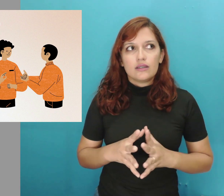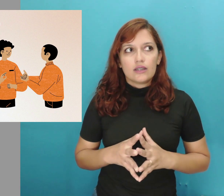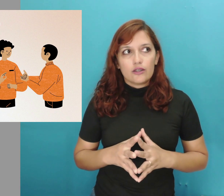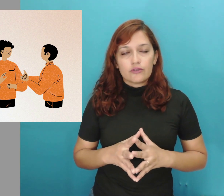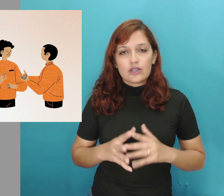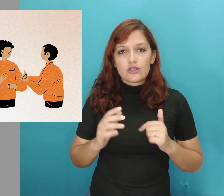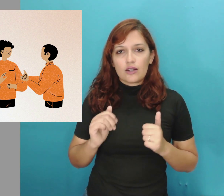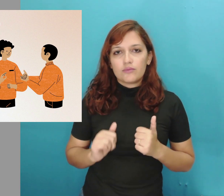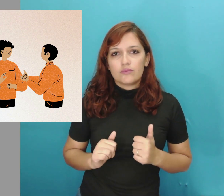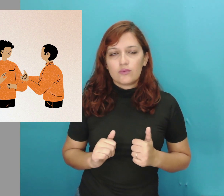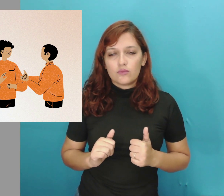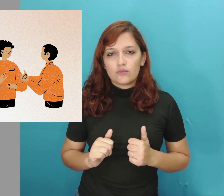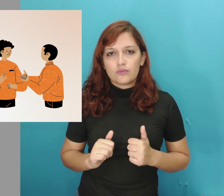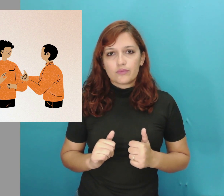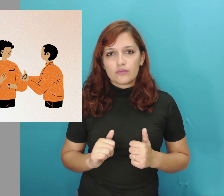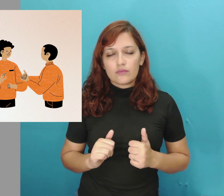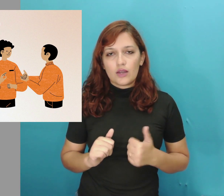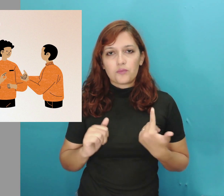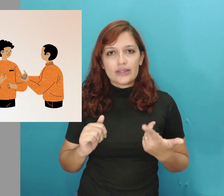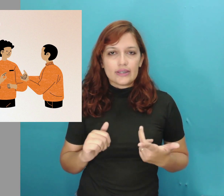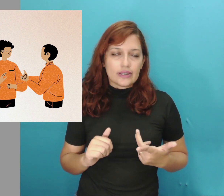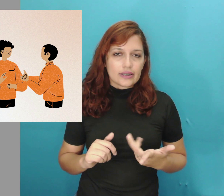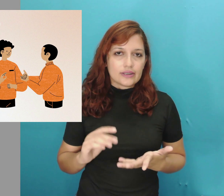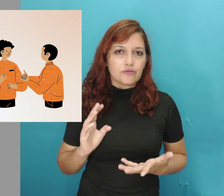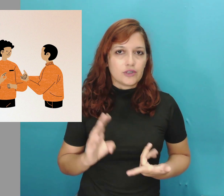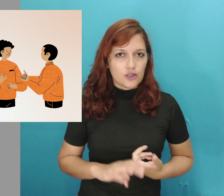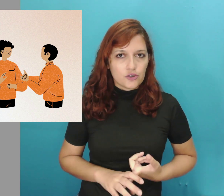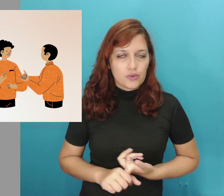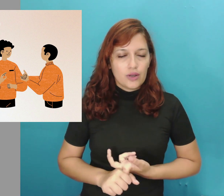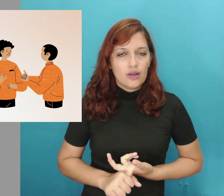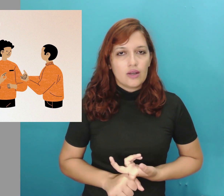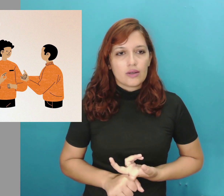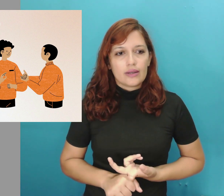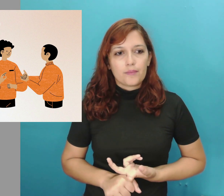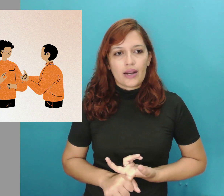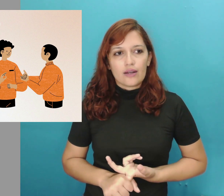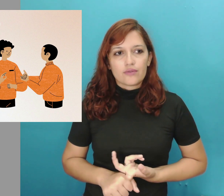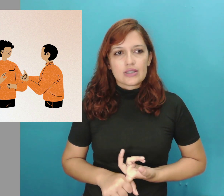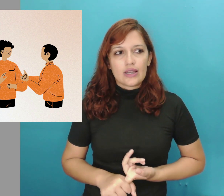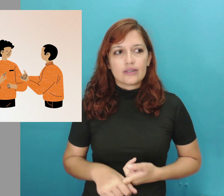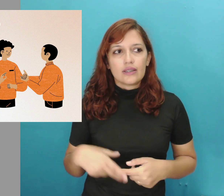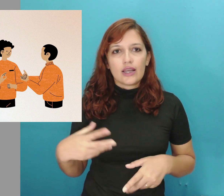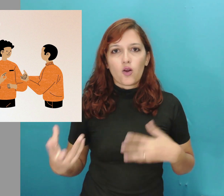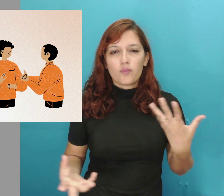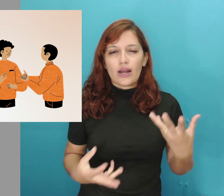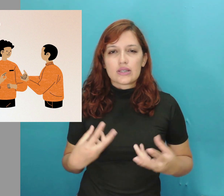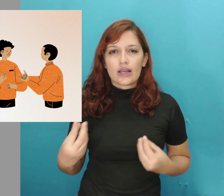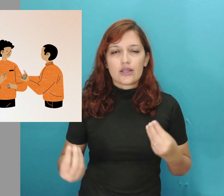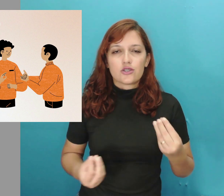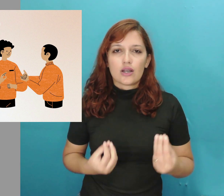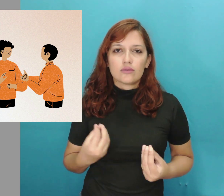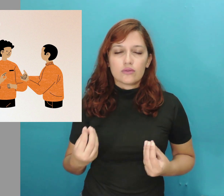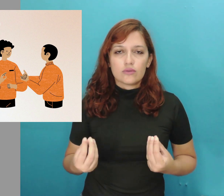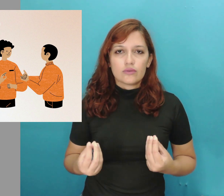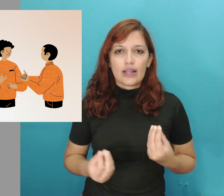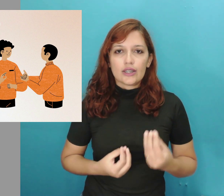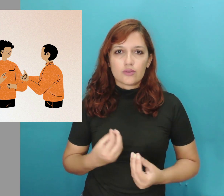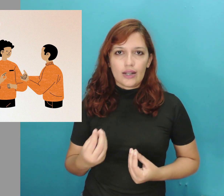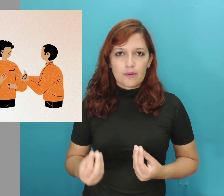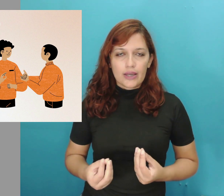Eu vou deixar uma dica de vídeo para você entender como é essa questão da leitura labial.